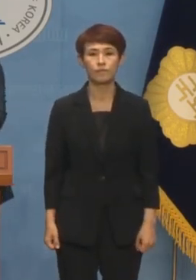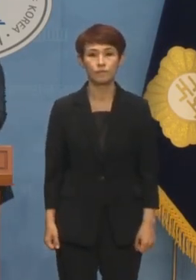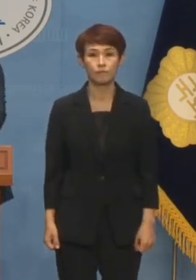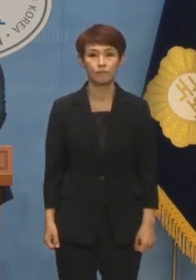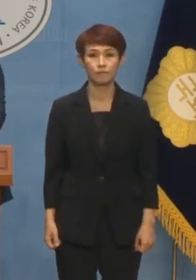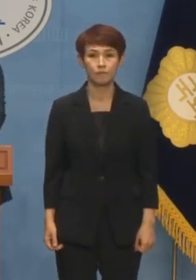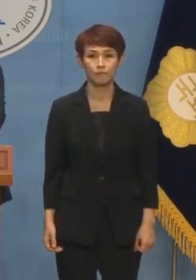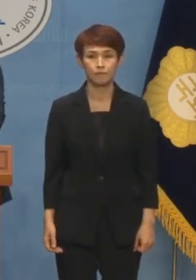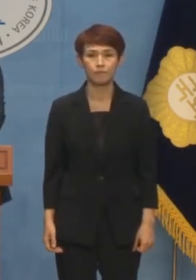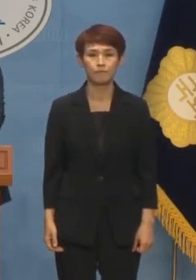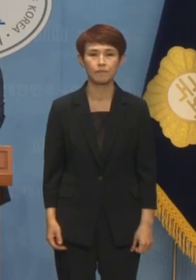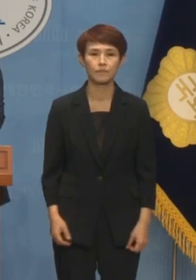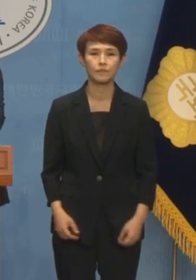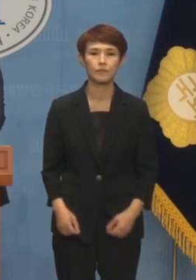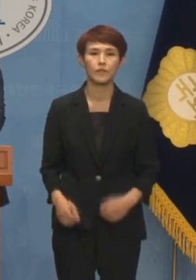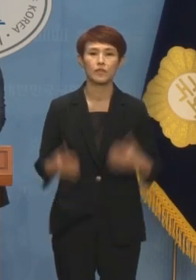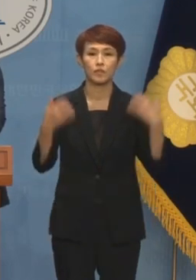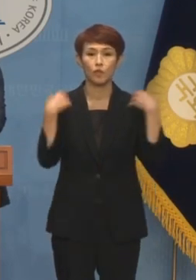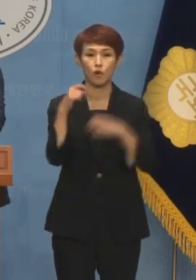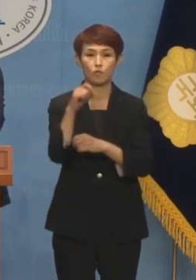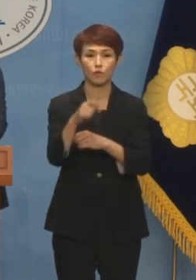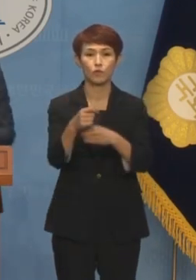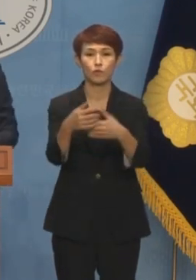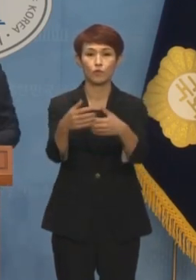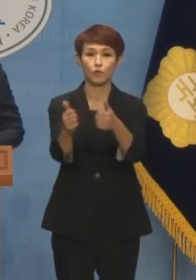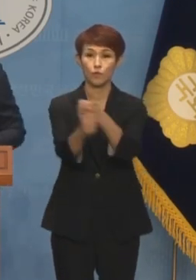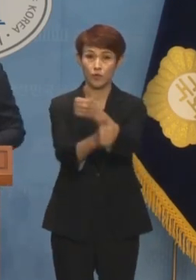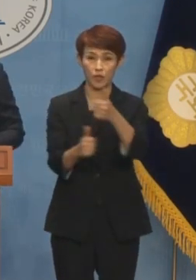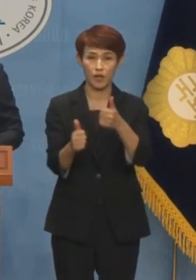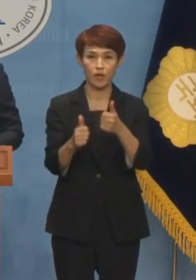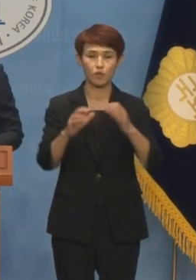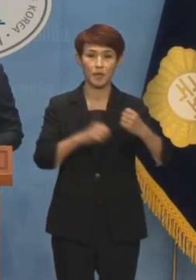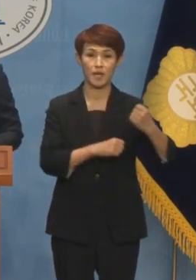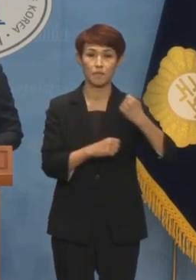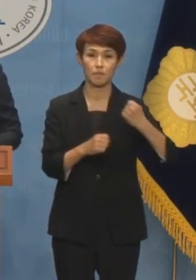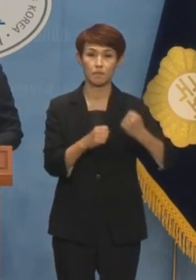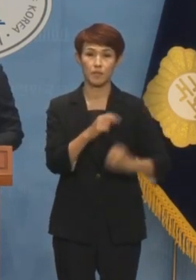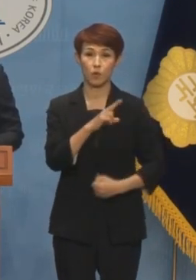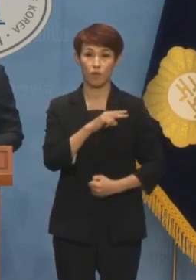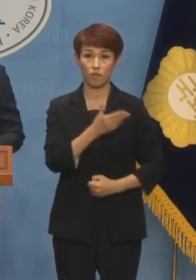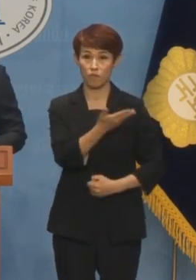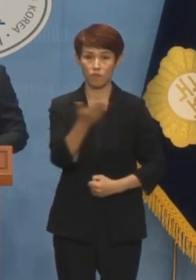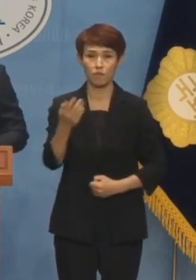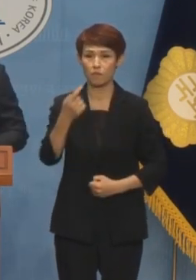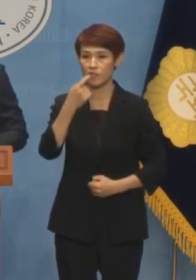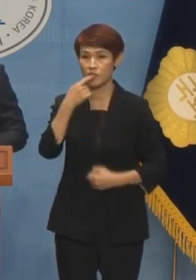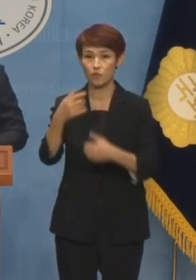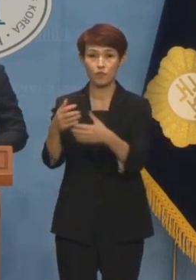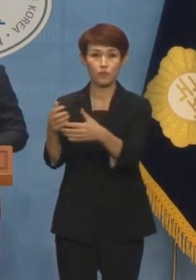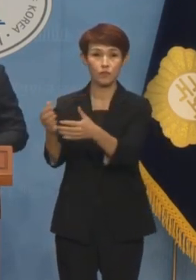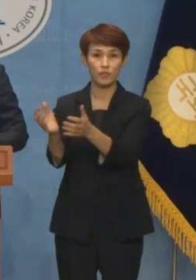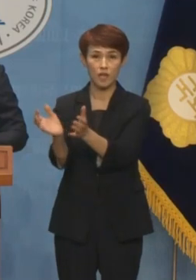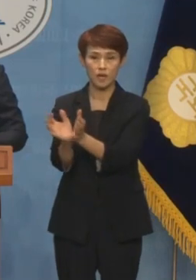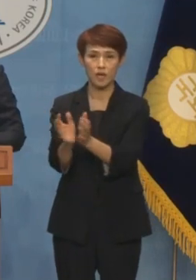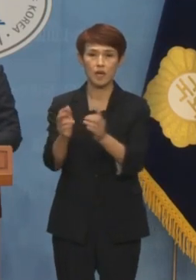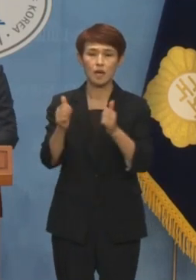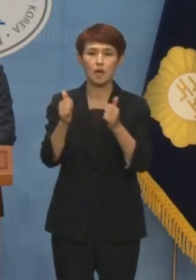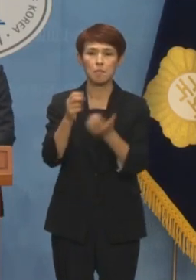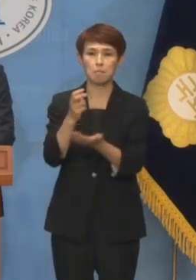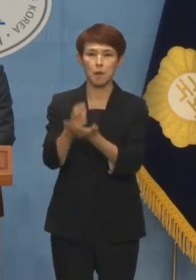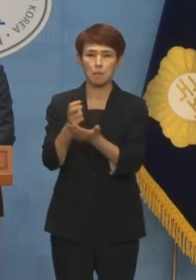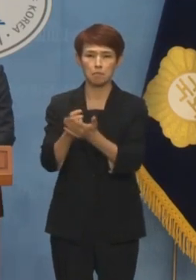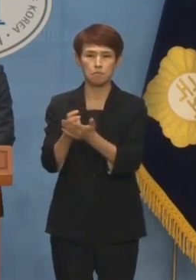예, 오늘 우리 정무위 국민의힘 우리 의원님들은 민주당의 입법